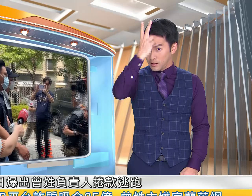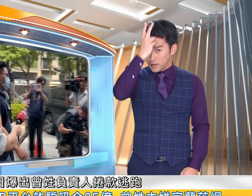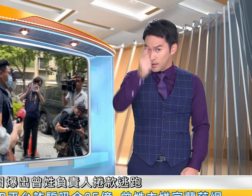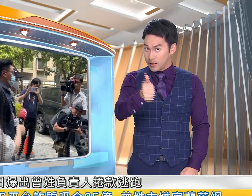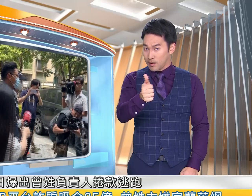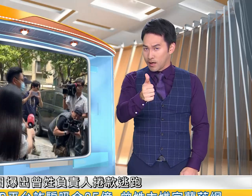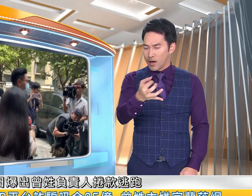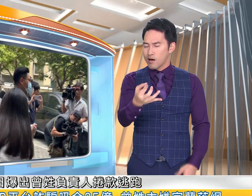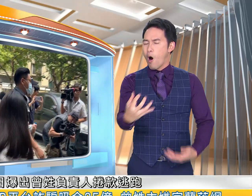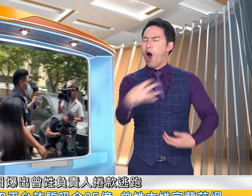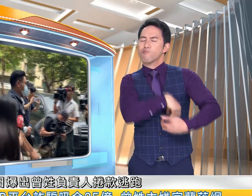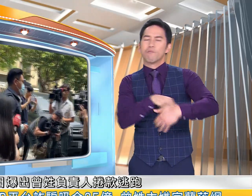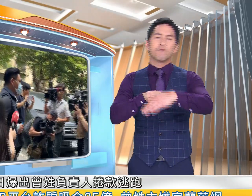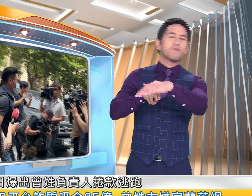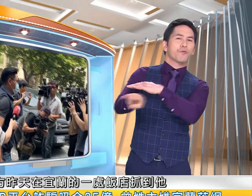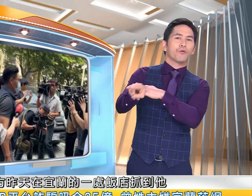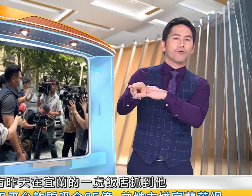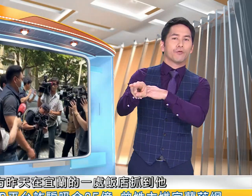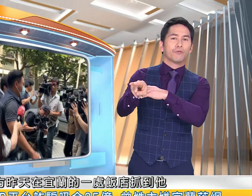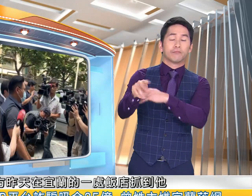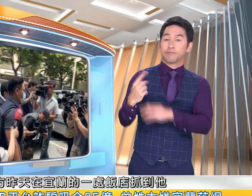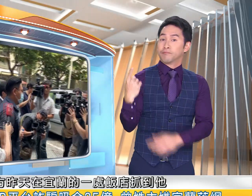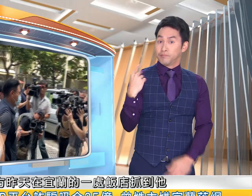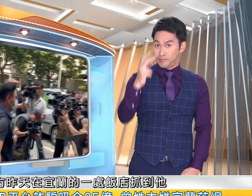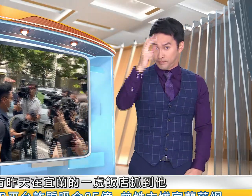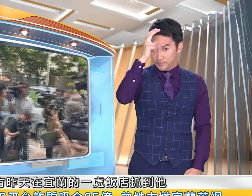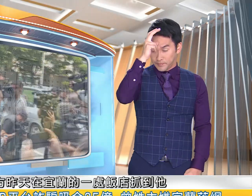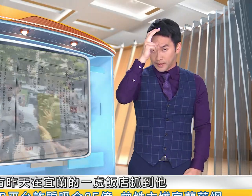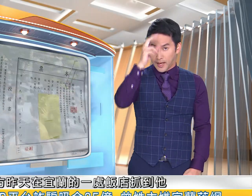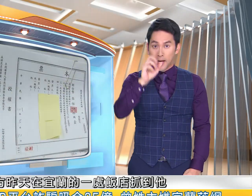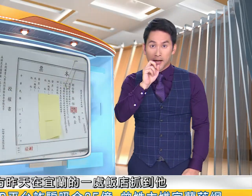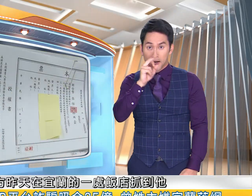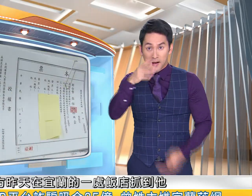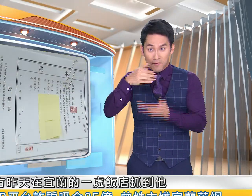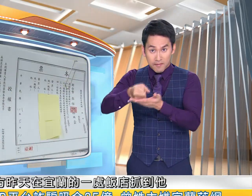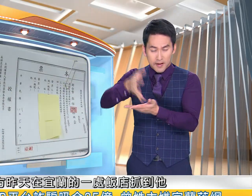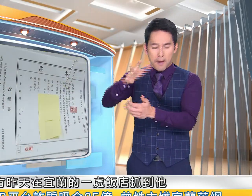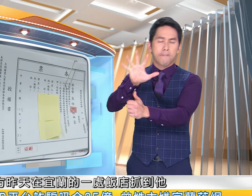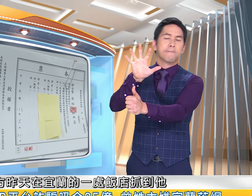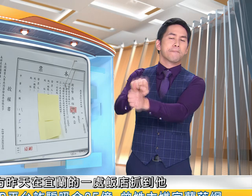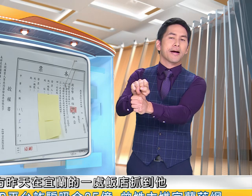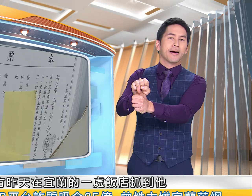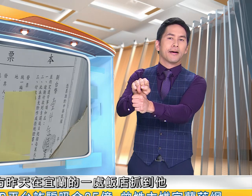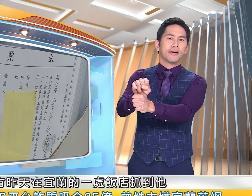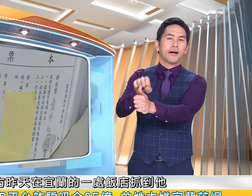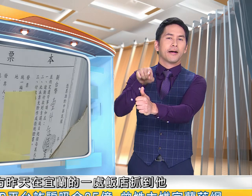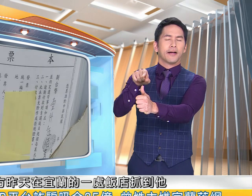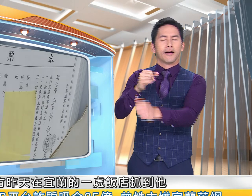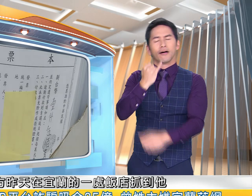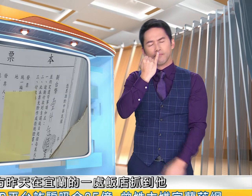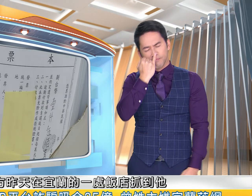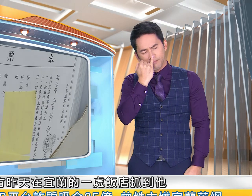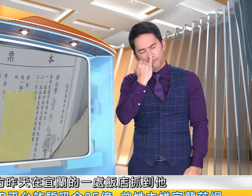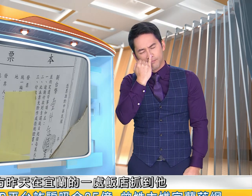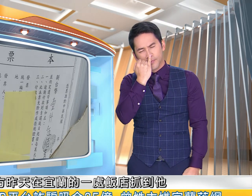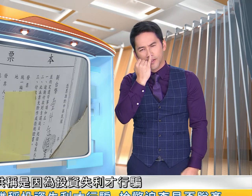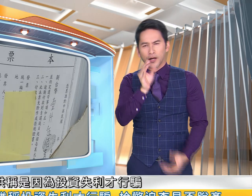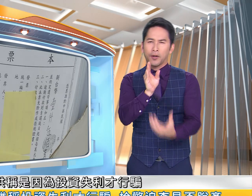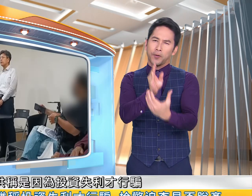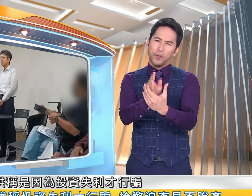跑，而警方昨天在宜兰的一处饭店抓到他，他供称是因